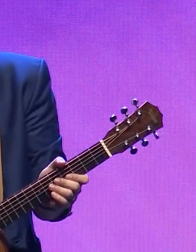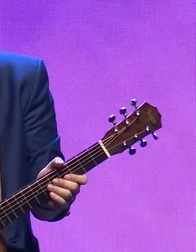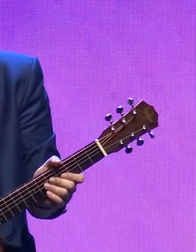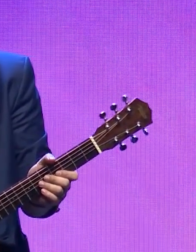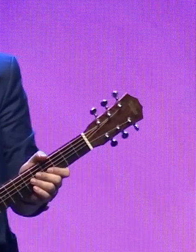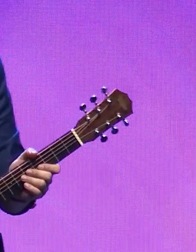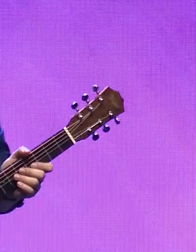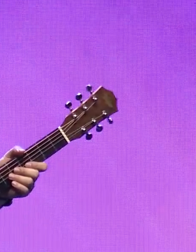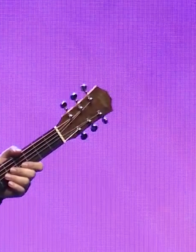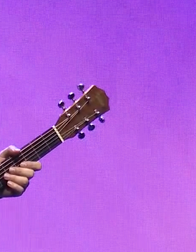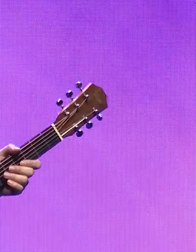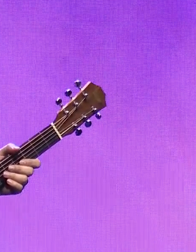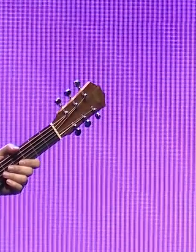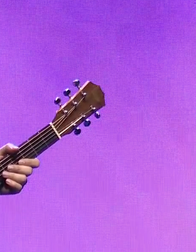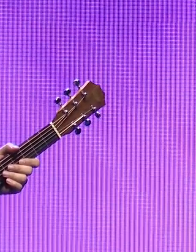kasih-Mu.